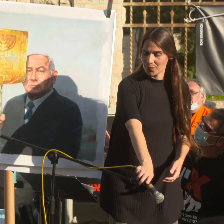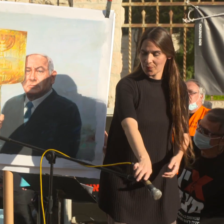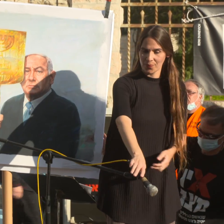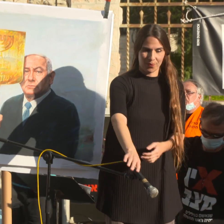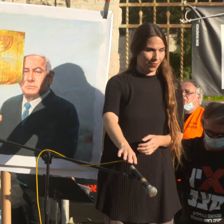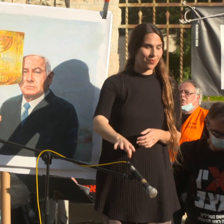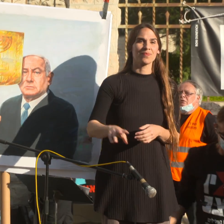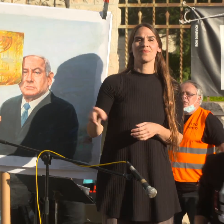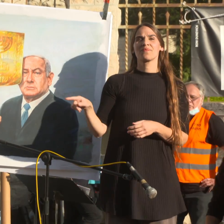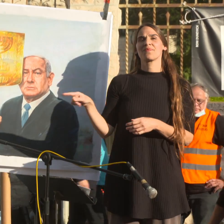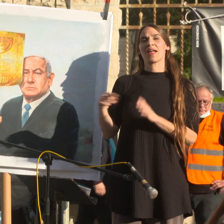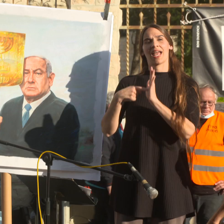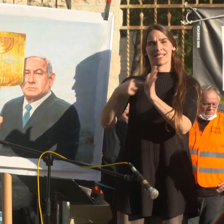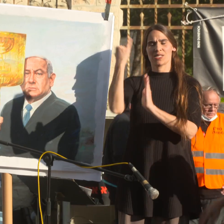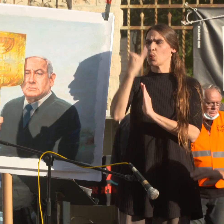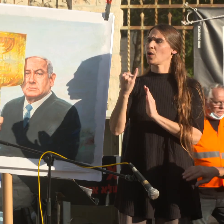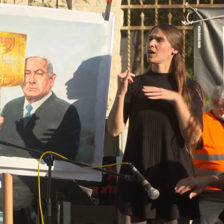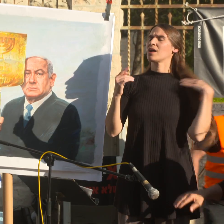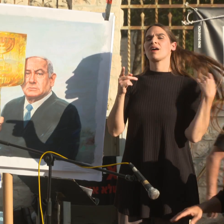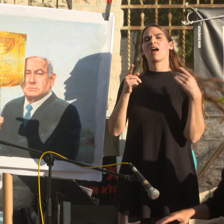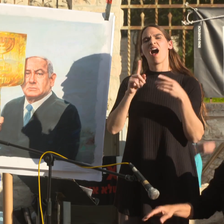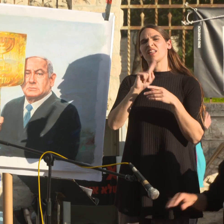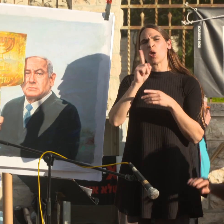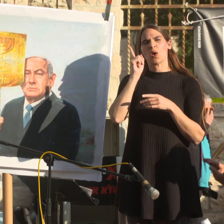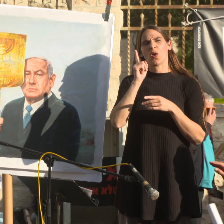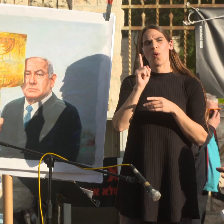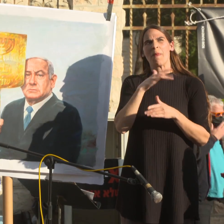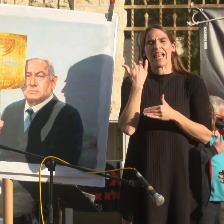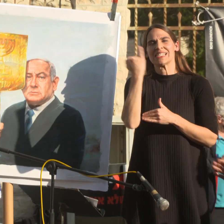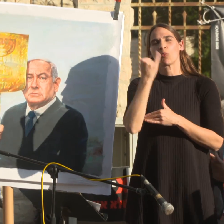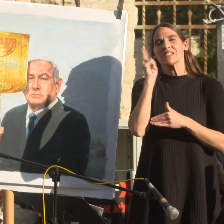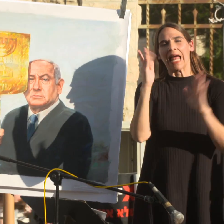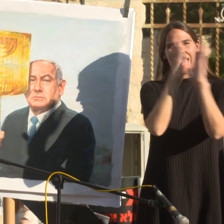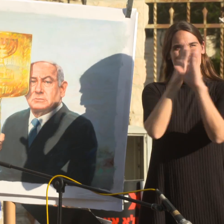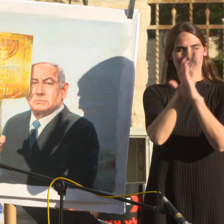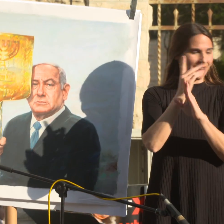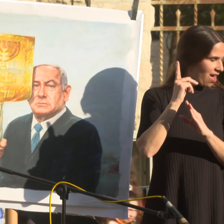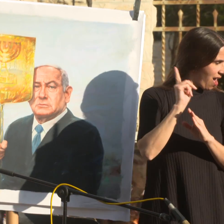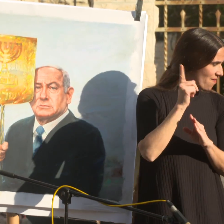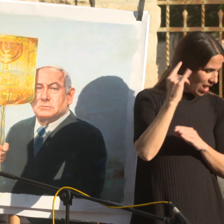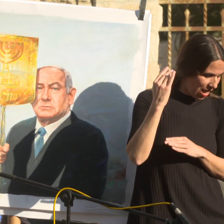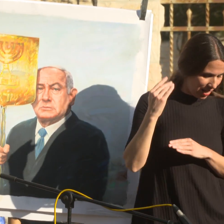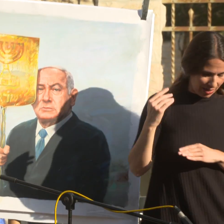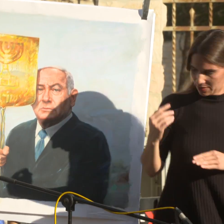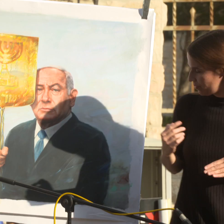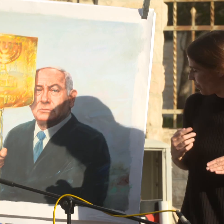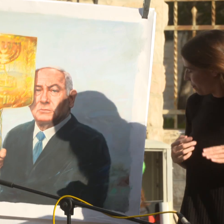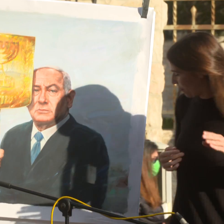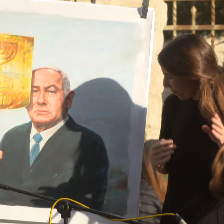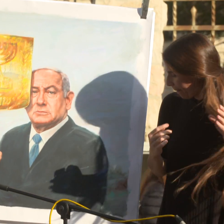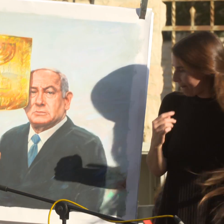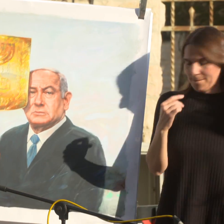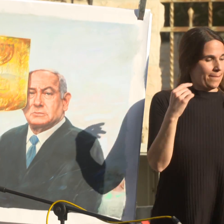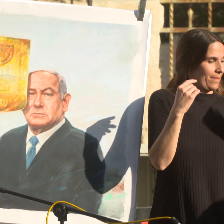אני בדרך כלל לא מת על ציורים שצריך להסביר אותם, אבל הציור הזה לצערי הרב צריך קצת להסביר